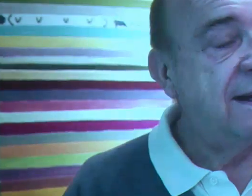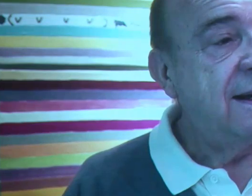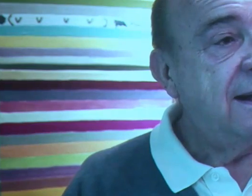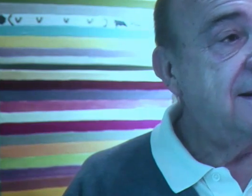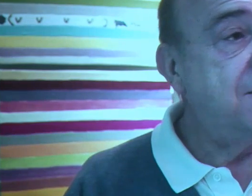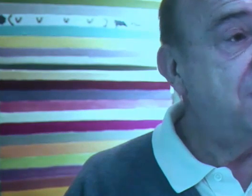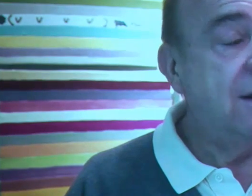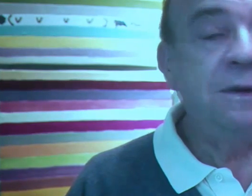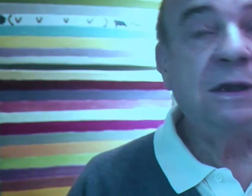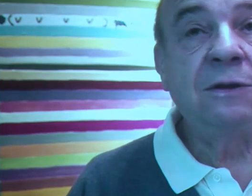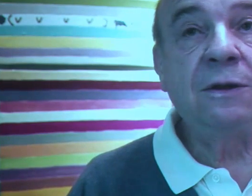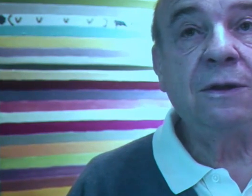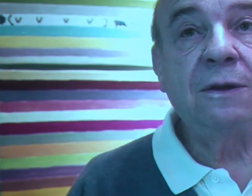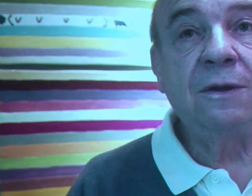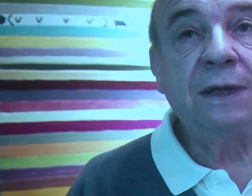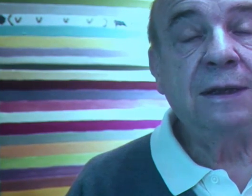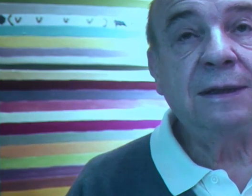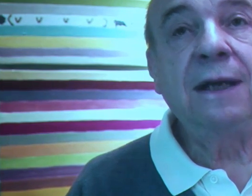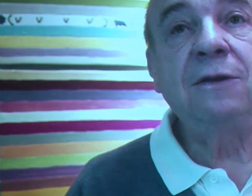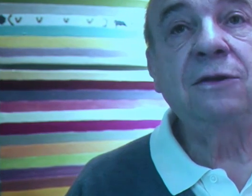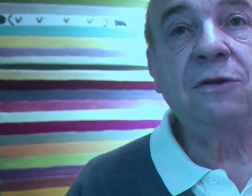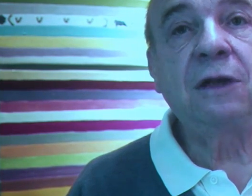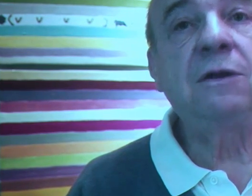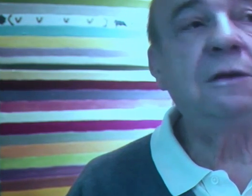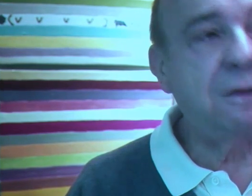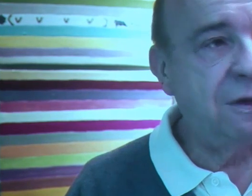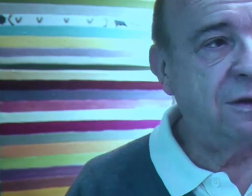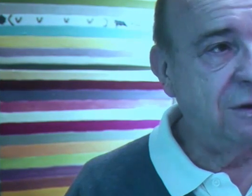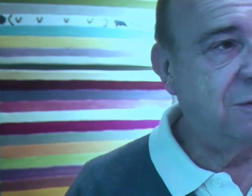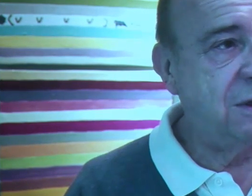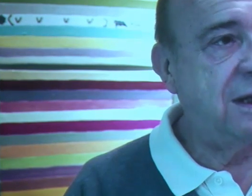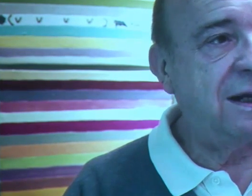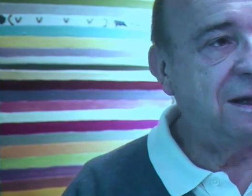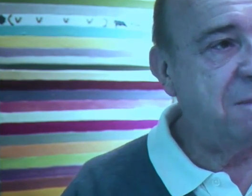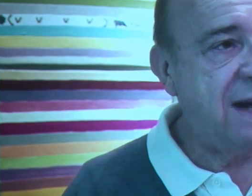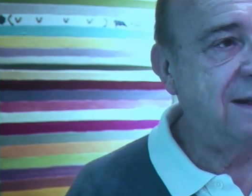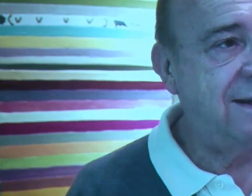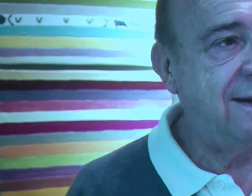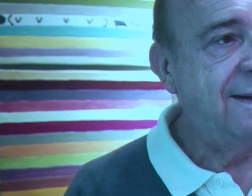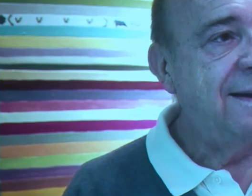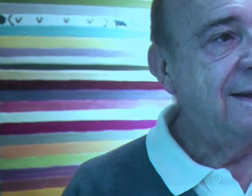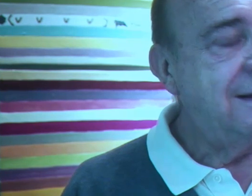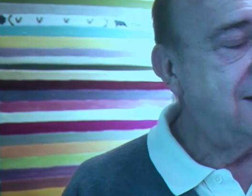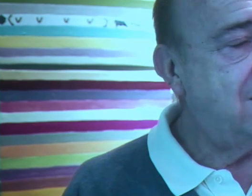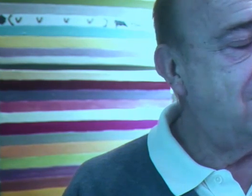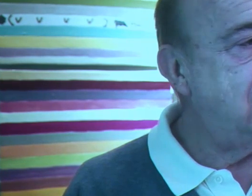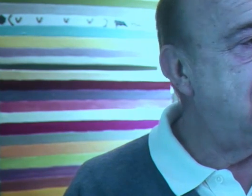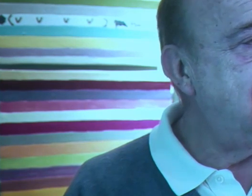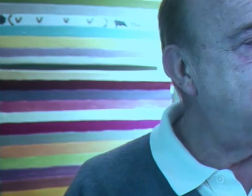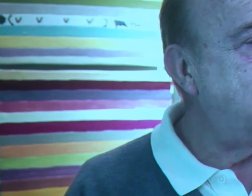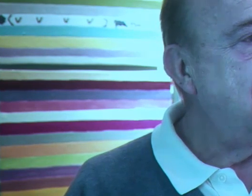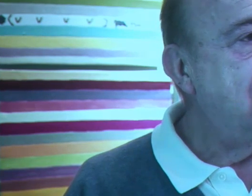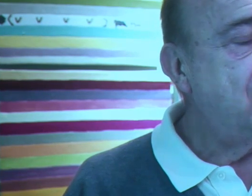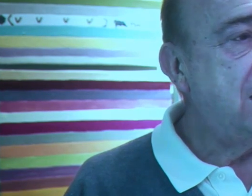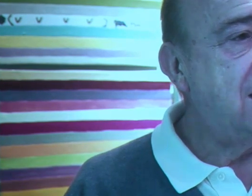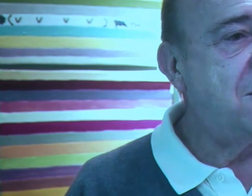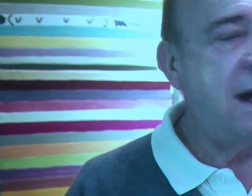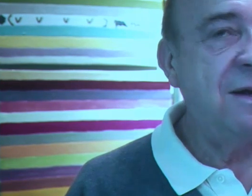nel 1993 che io siamo stati interrogati a queste grandi macchine del salone del libro